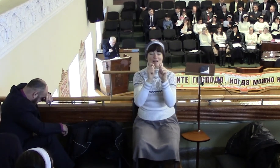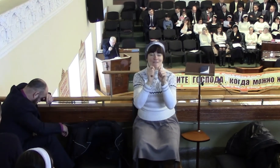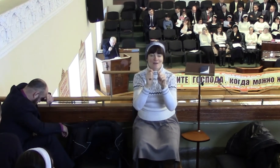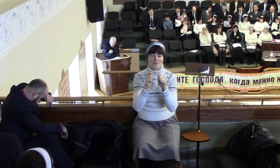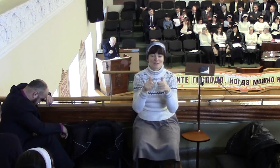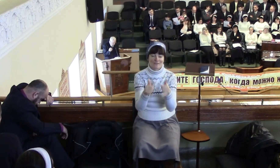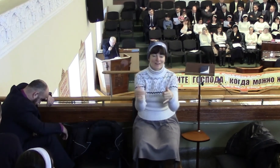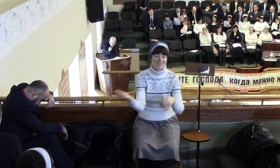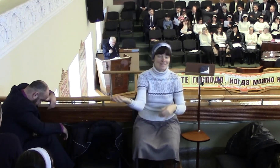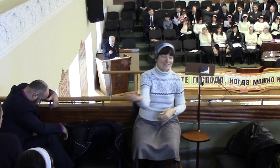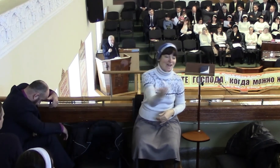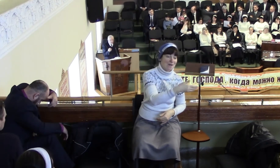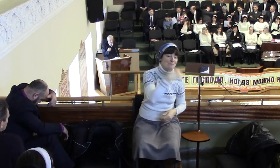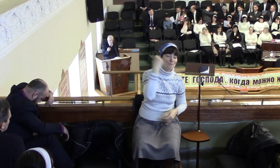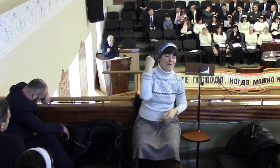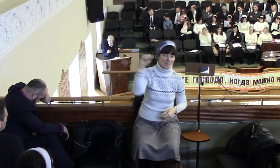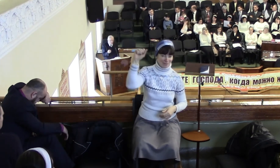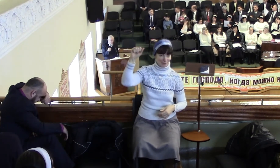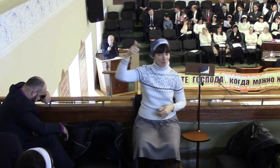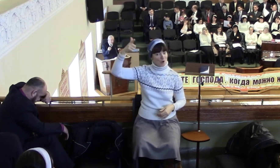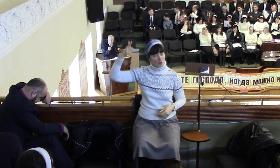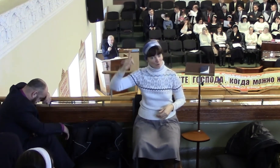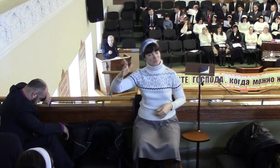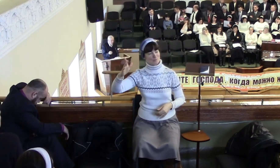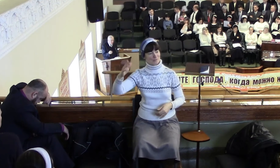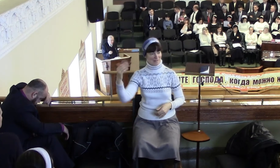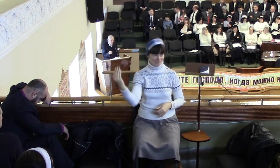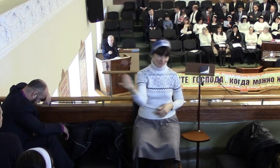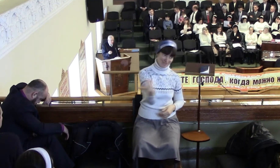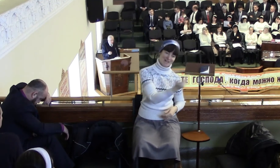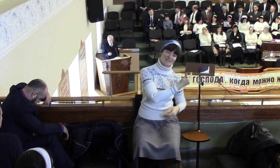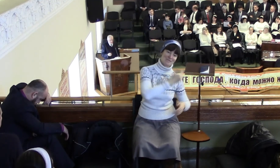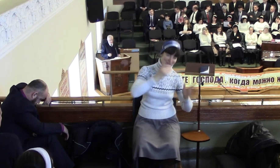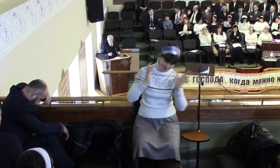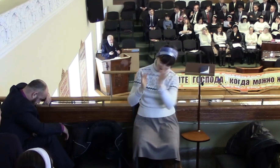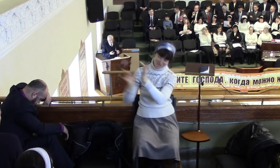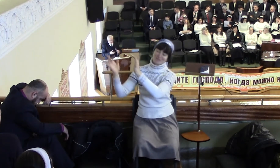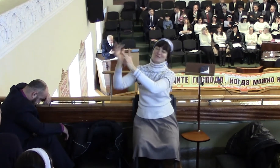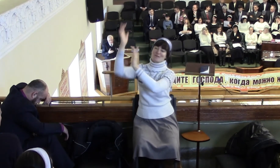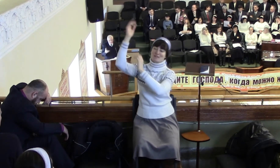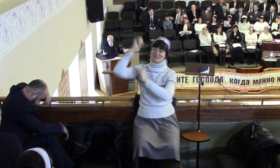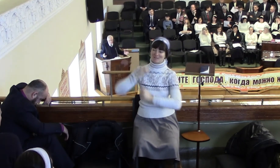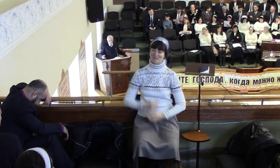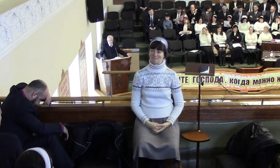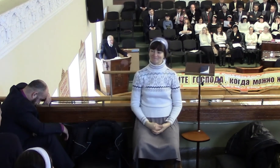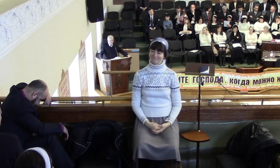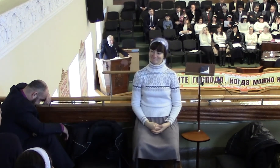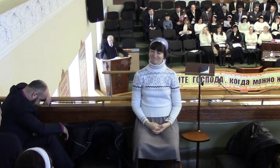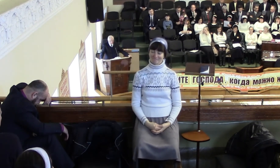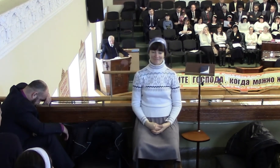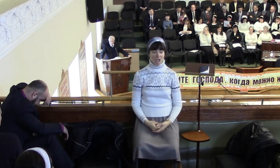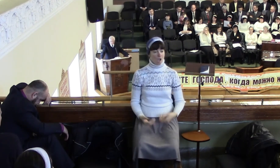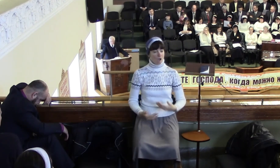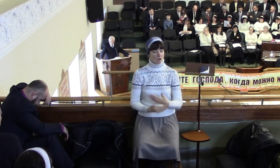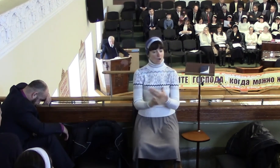победу Господом нашим Иисусом Христом. Друзья, а в нашей